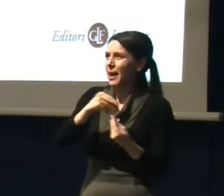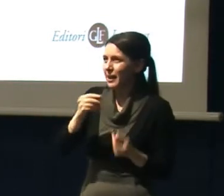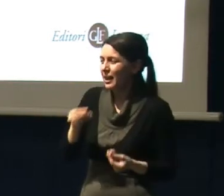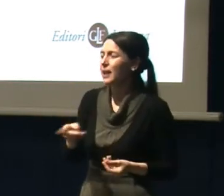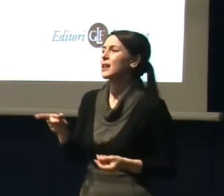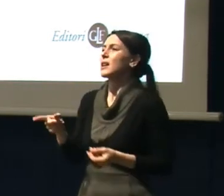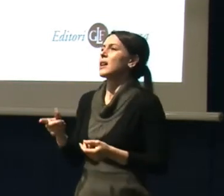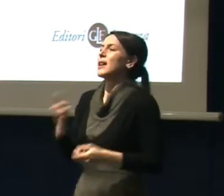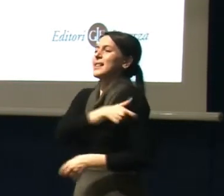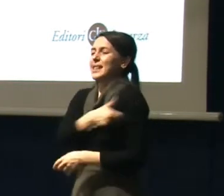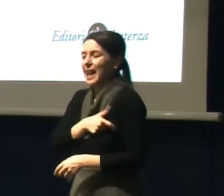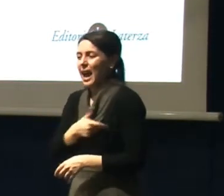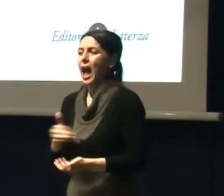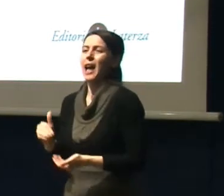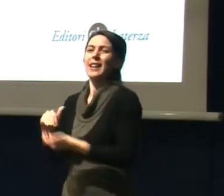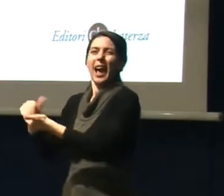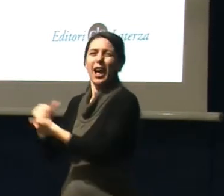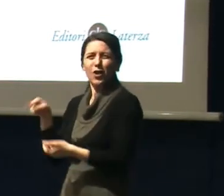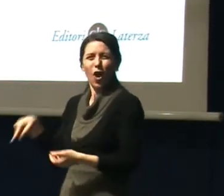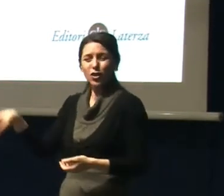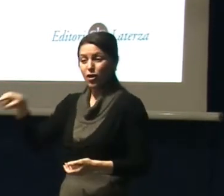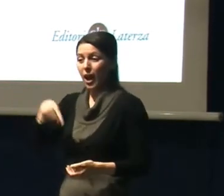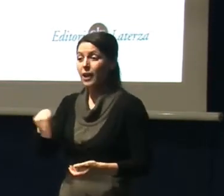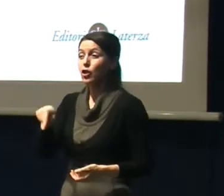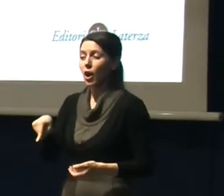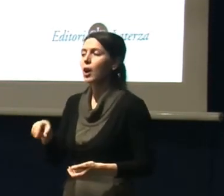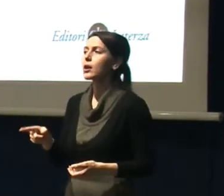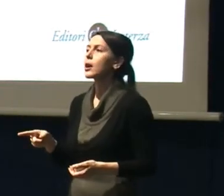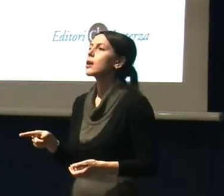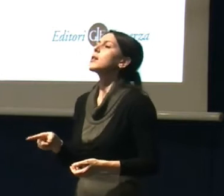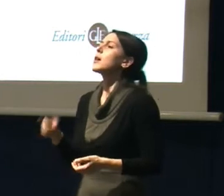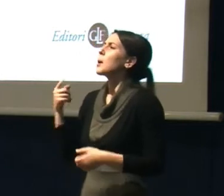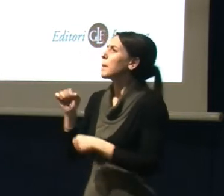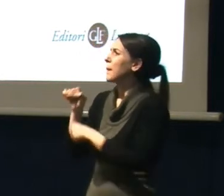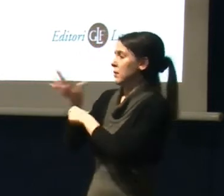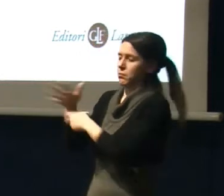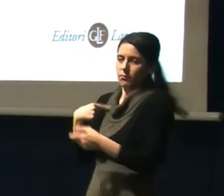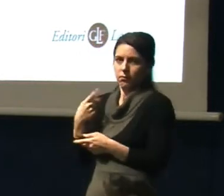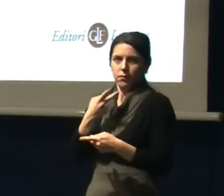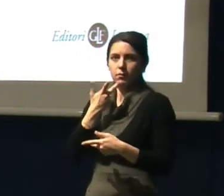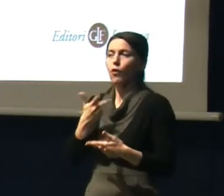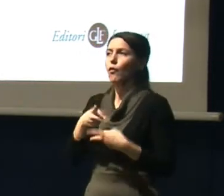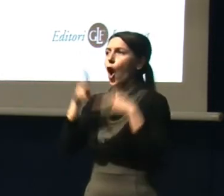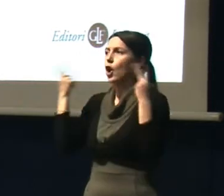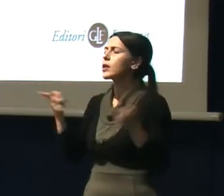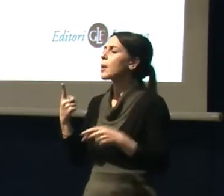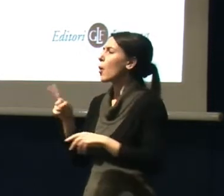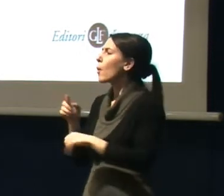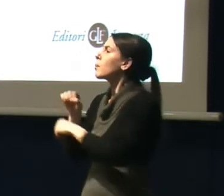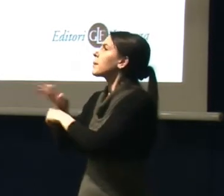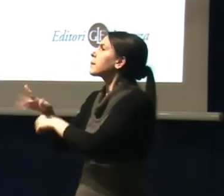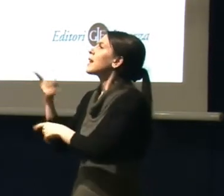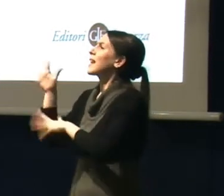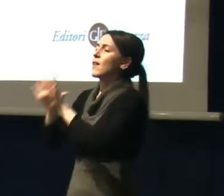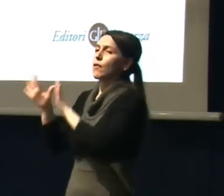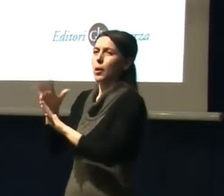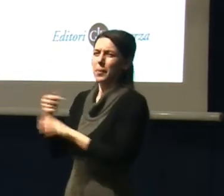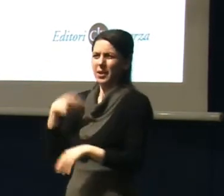associazioni avrebbero trasmesso e semplificando la queste informazioni ci ricordiamo tutti